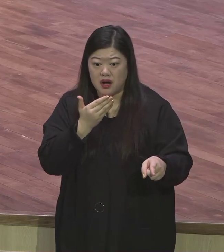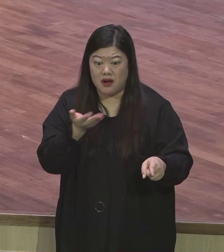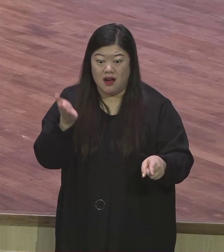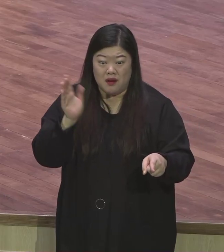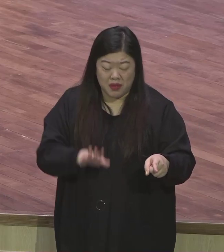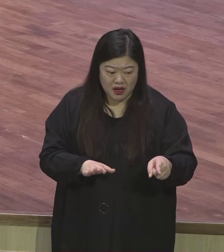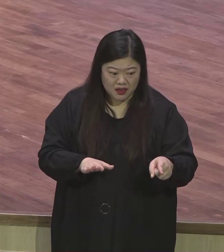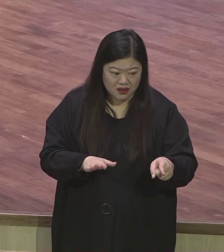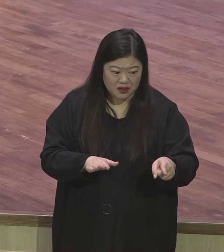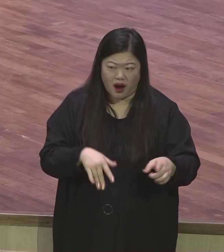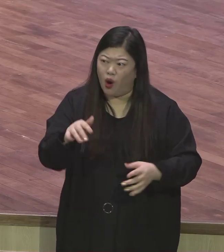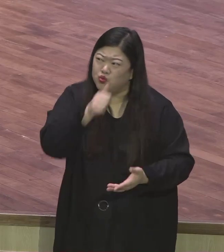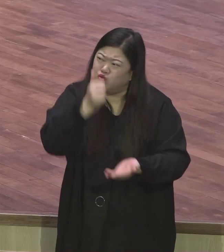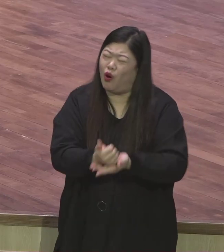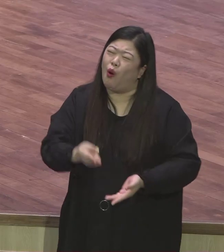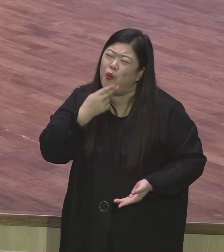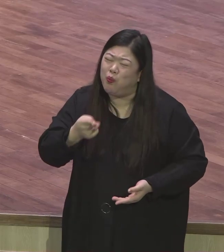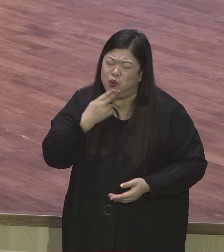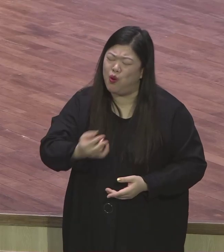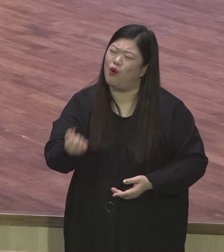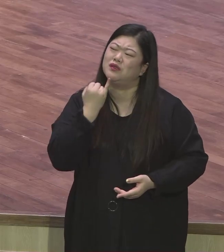직접적으로 죄가 되지 않는다고 할지라도